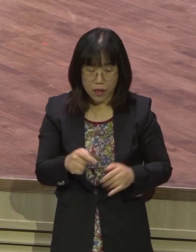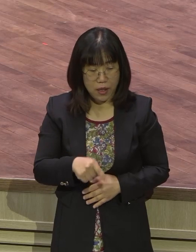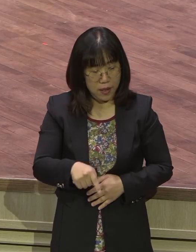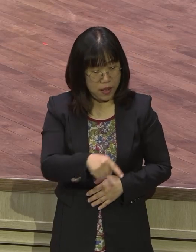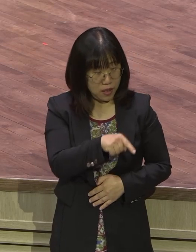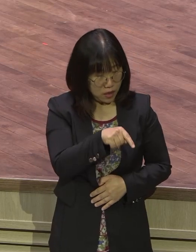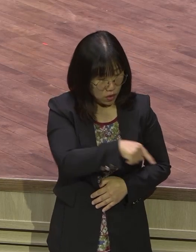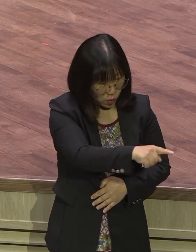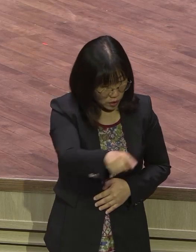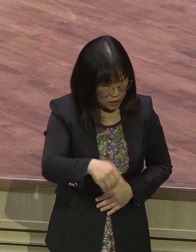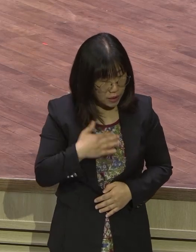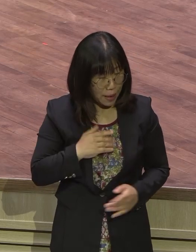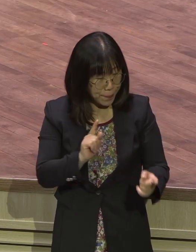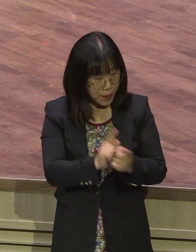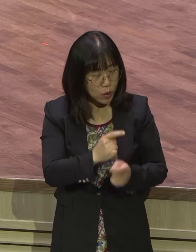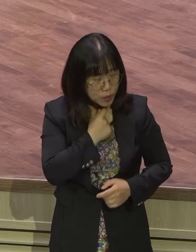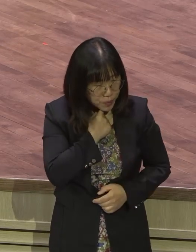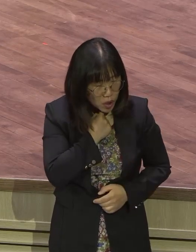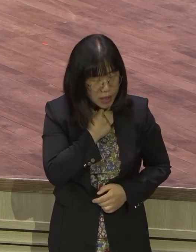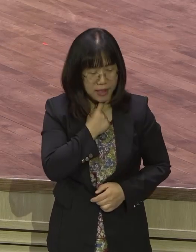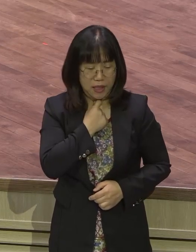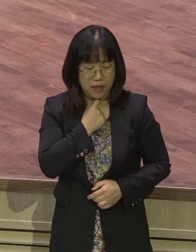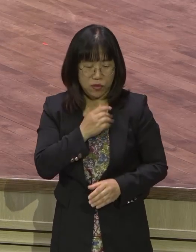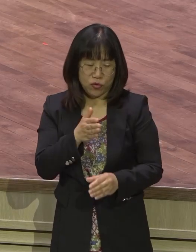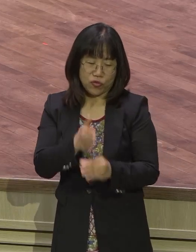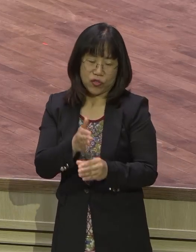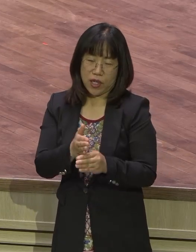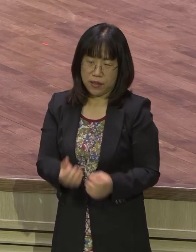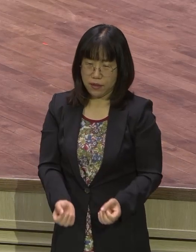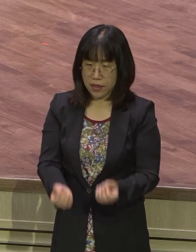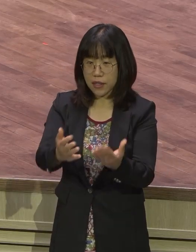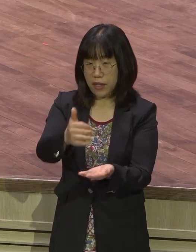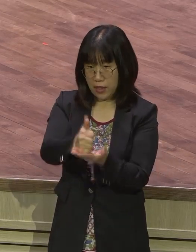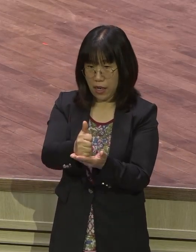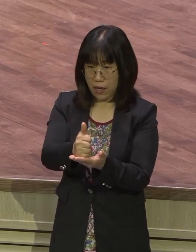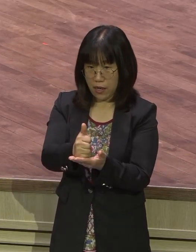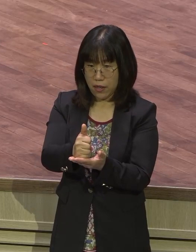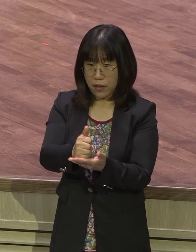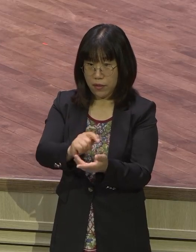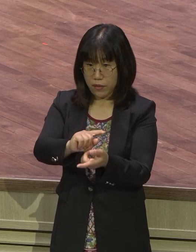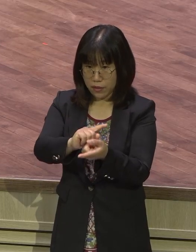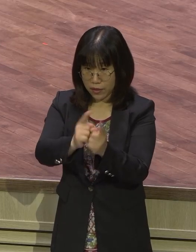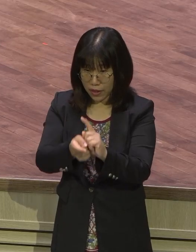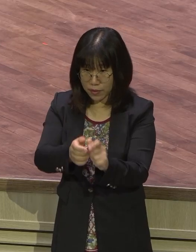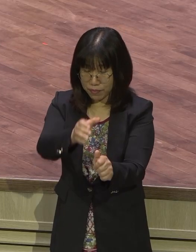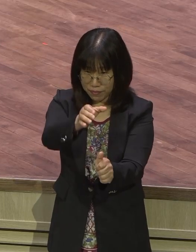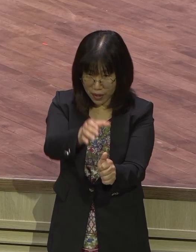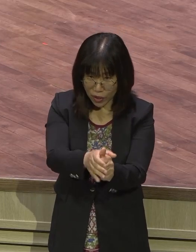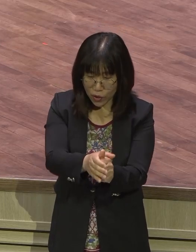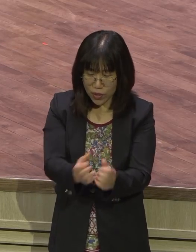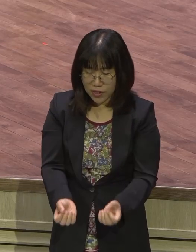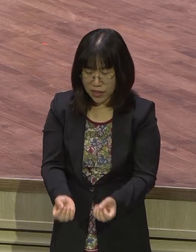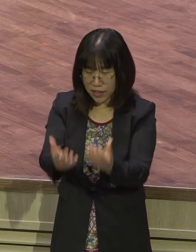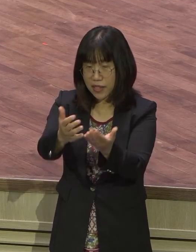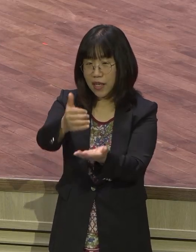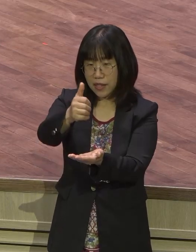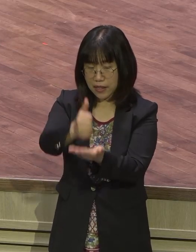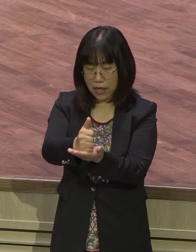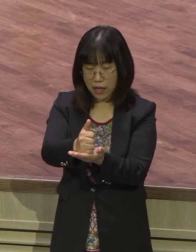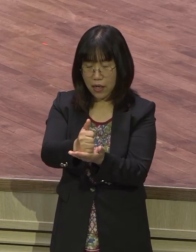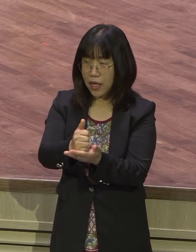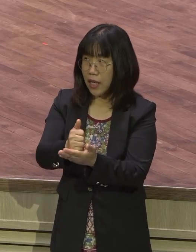날 만나 이렇게 해라. 제사장을 세워가지고 제사장을 시켜서 제사장을 통해서 제사를 드려라.